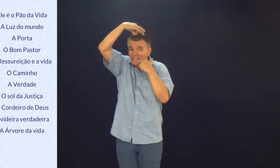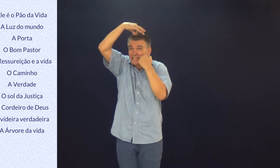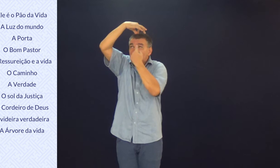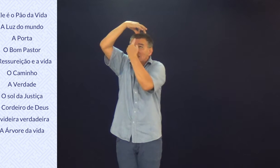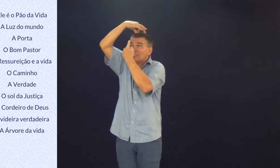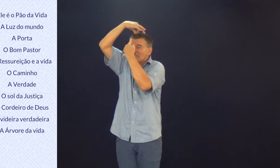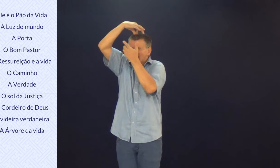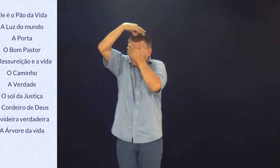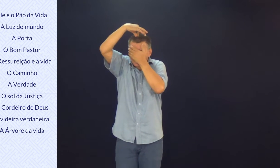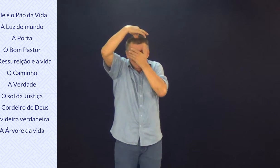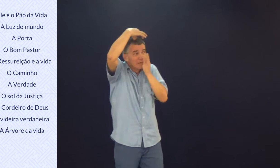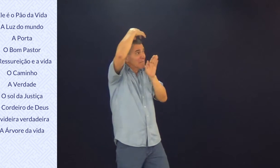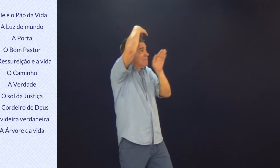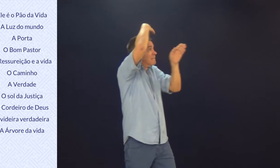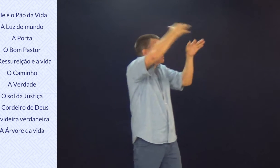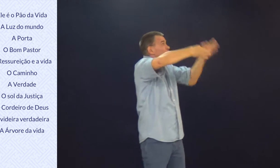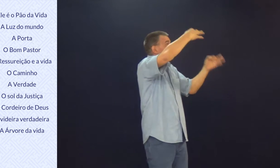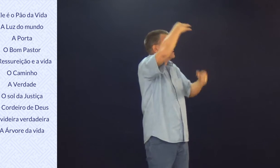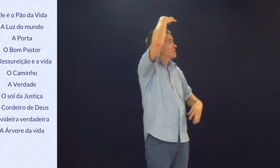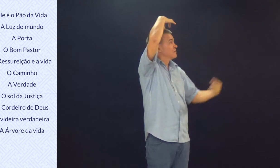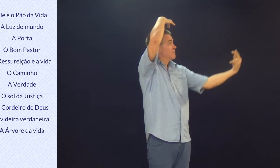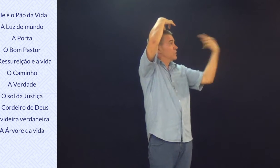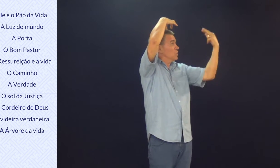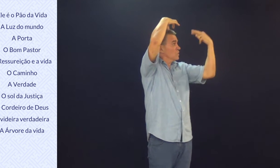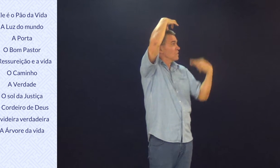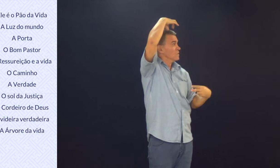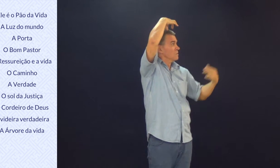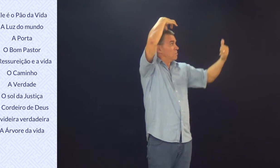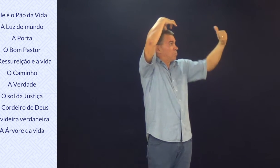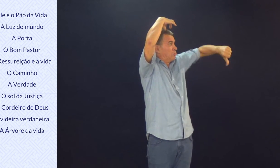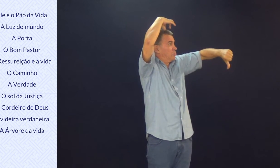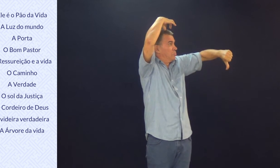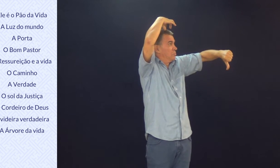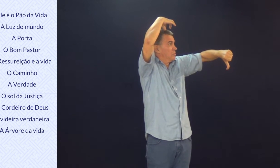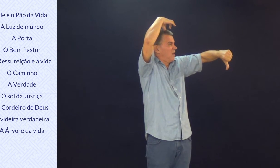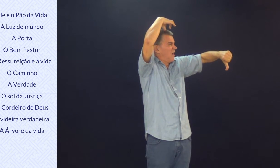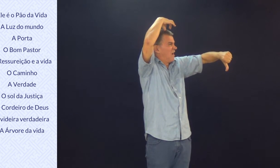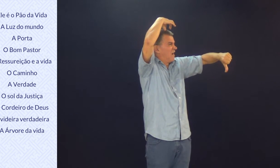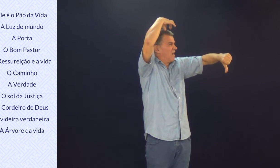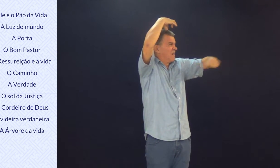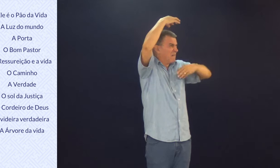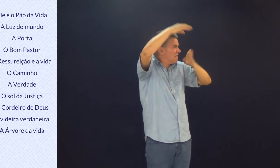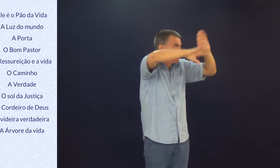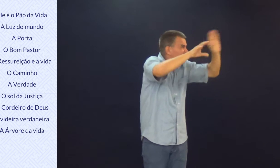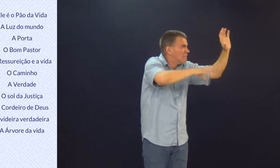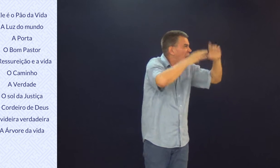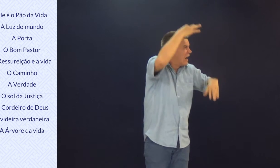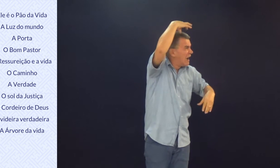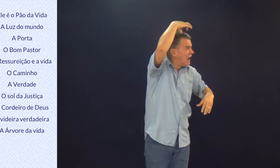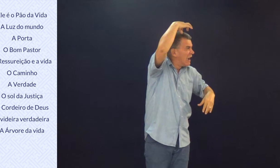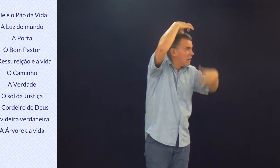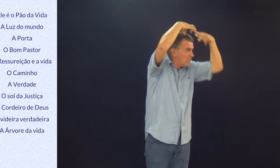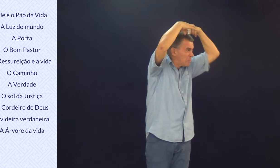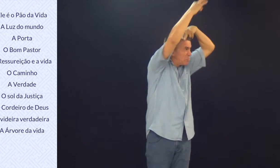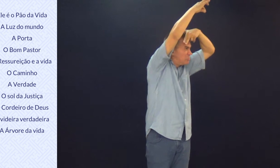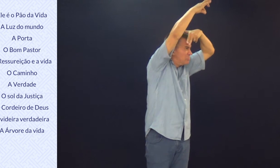mas aí você e se constrange porque você será julgado então você sabe que você fez coisas erradas e que você não vai pro